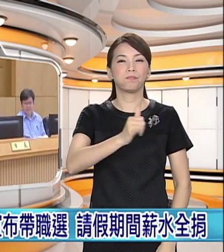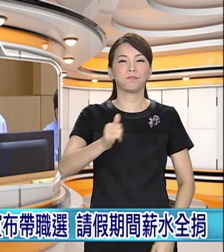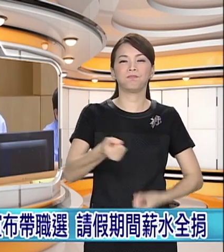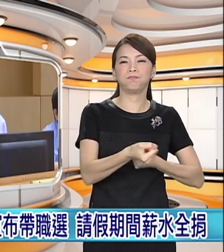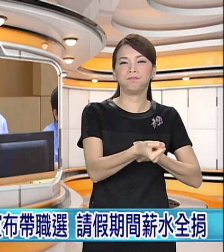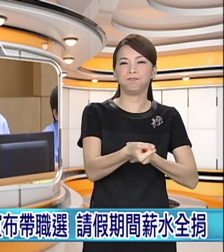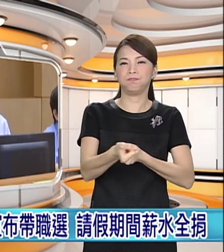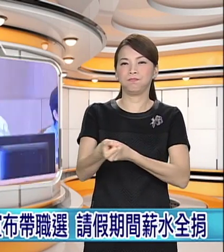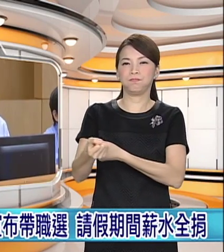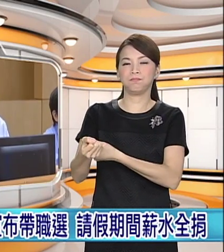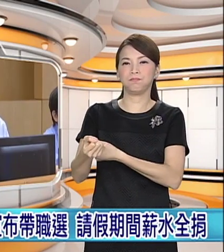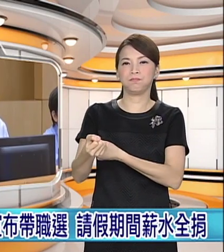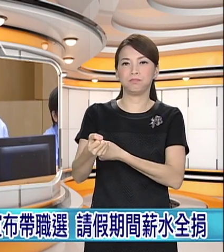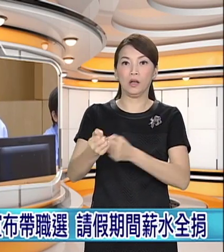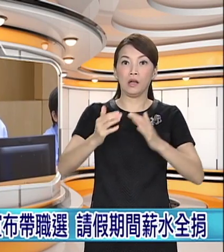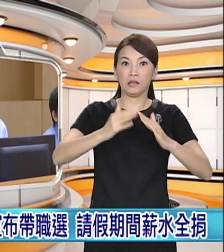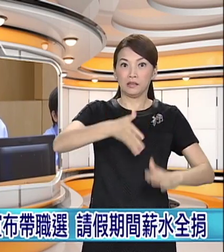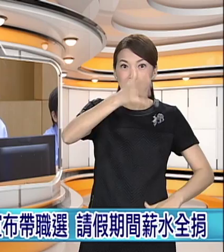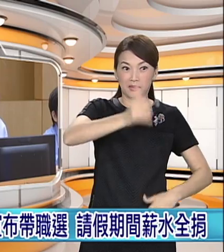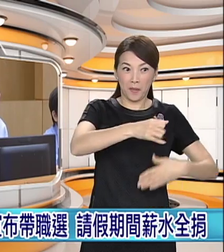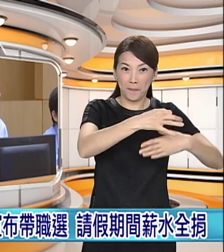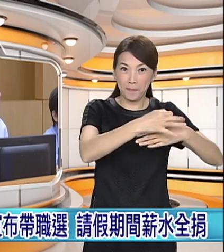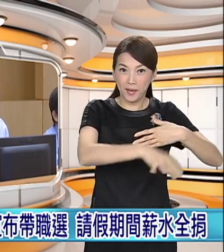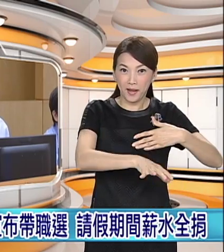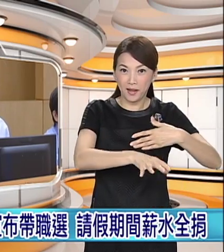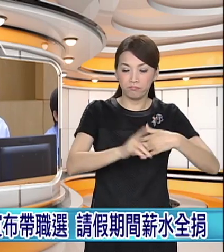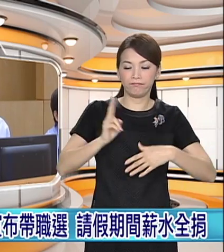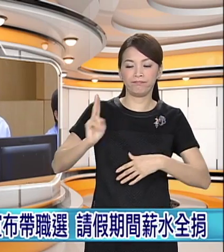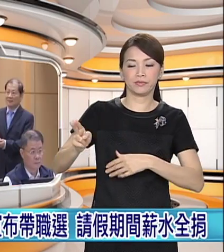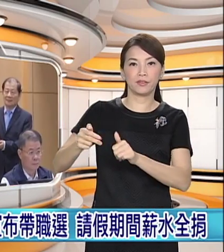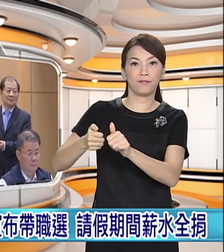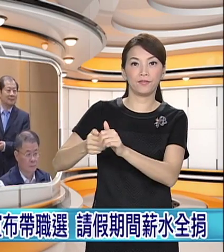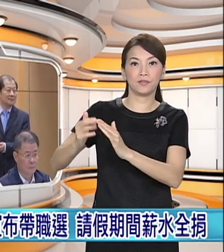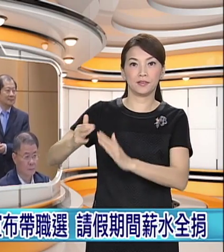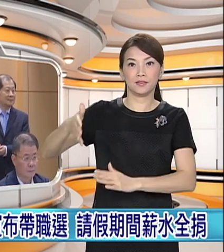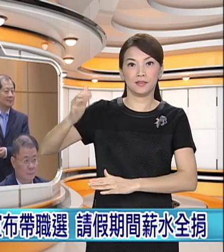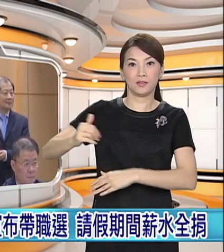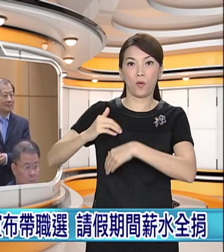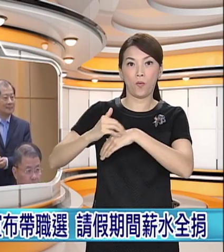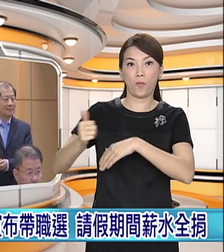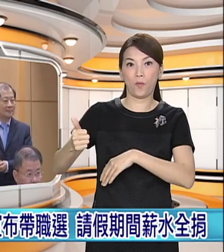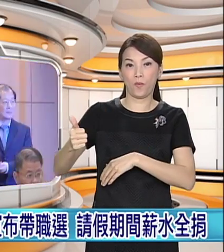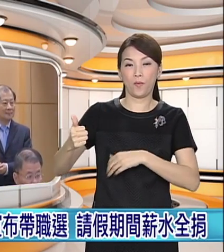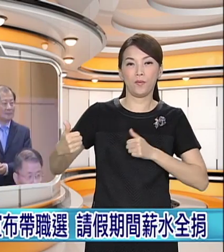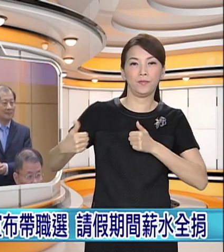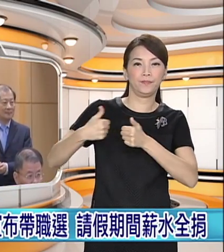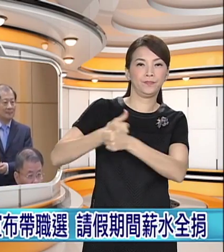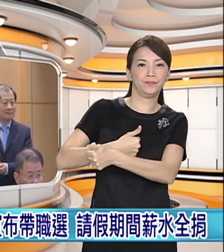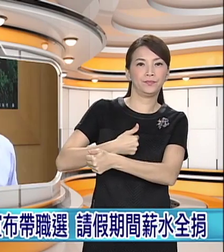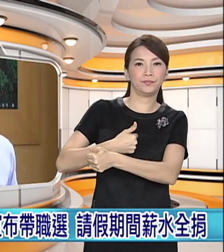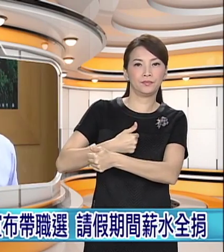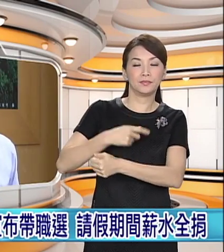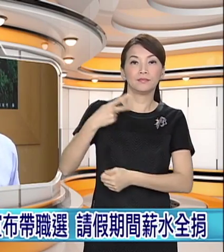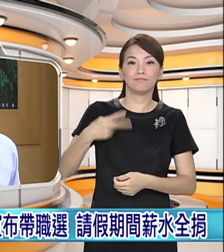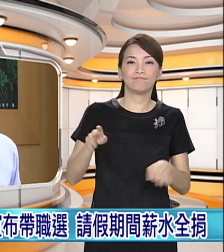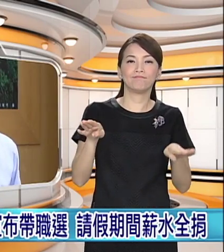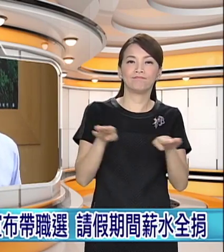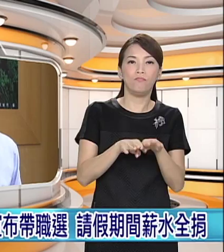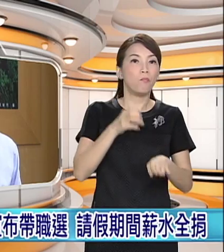月代职参选，由副市长侯友宜来代理市长，而请假三个月